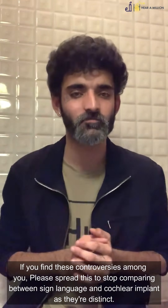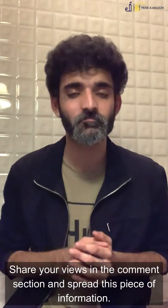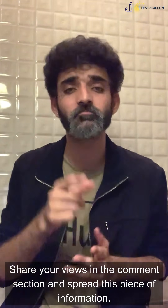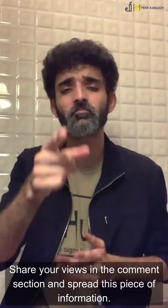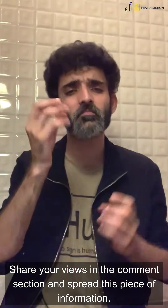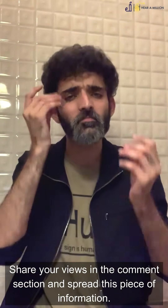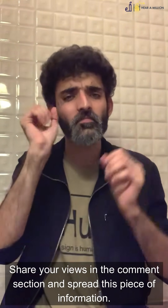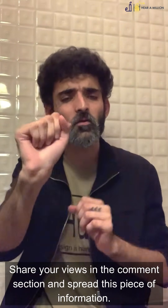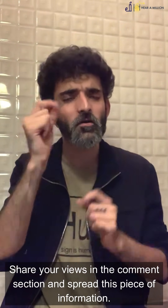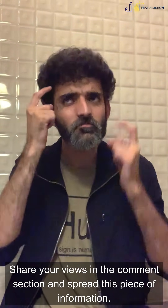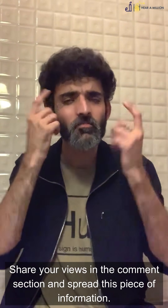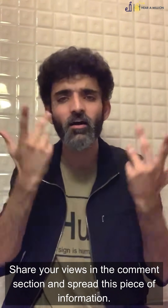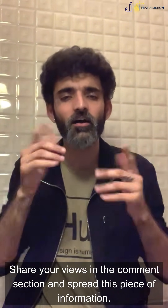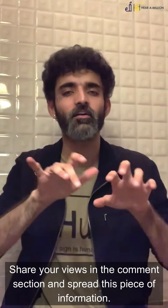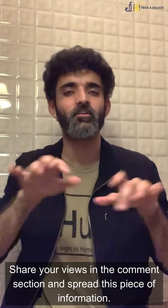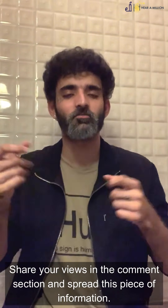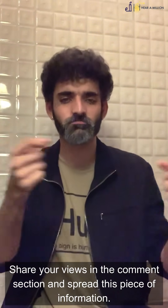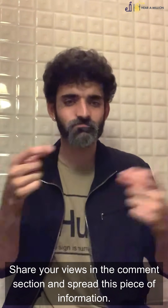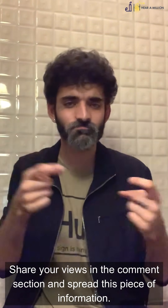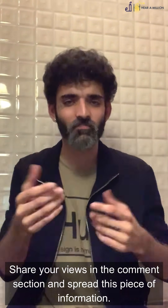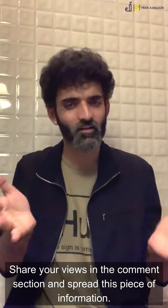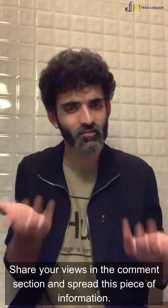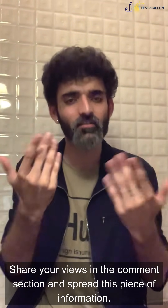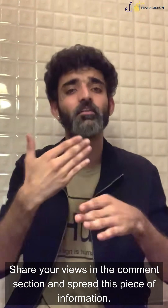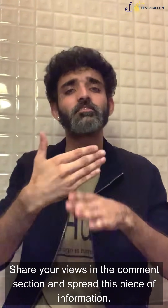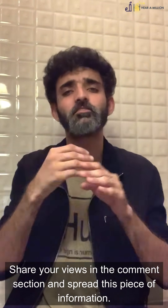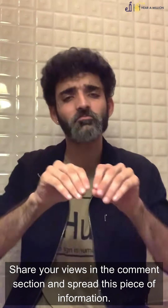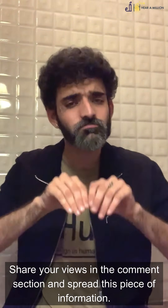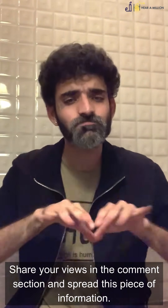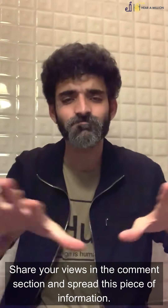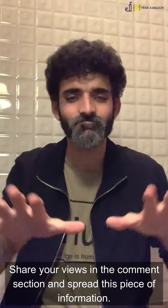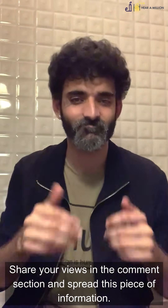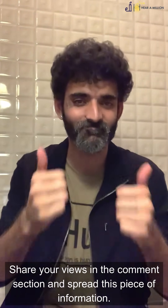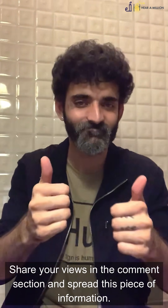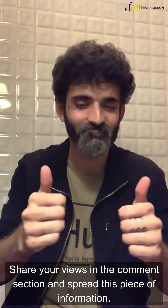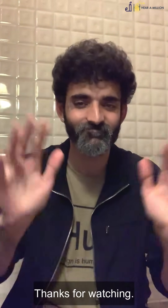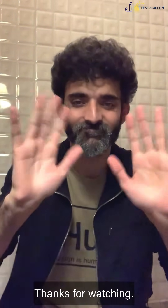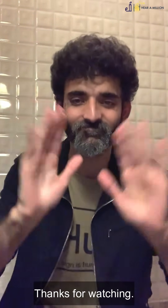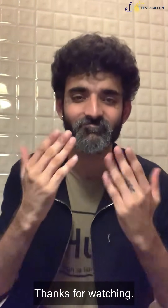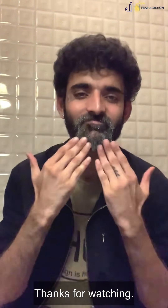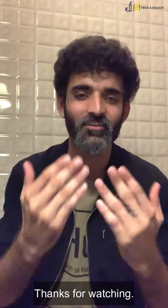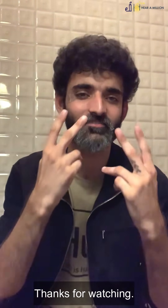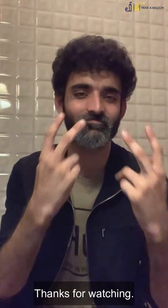जा सकता। आप कमेंट सेक्शन में बताइए आपको क्या लगता है। मुझे देखने के लिए धन्यवाद।